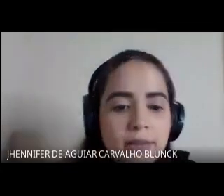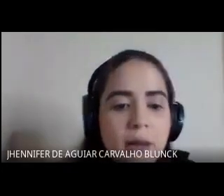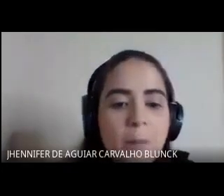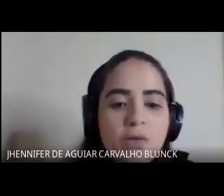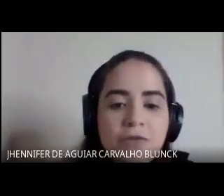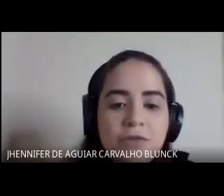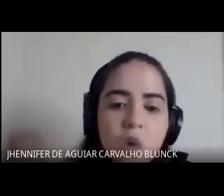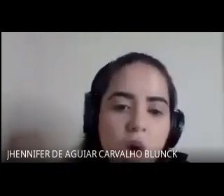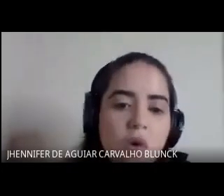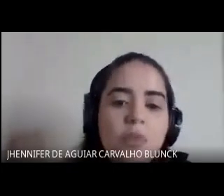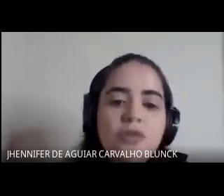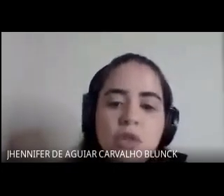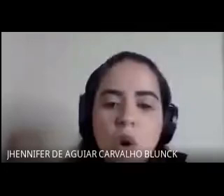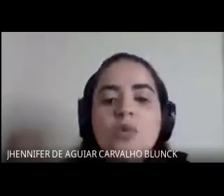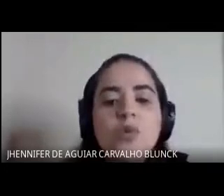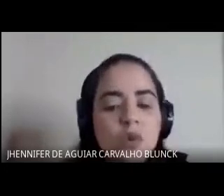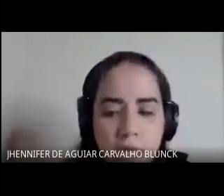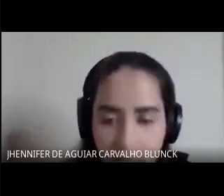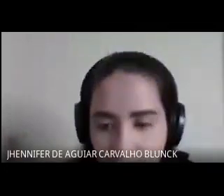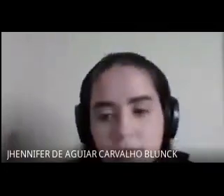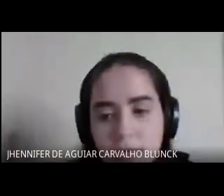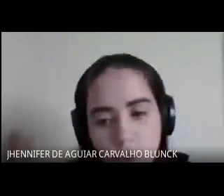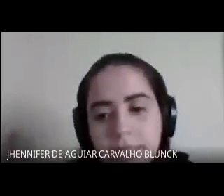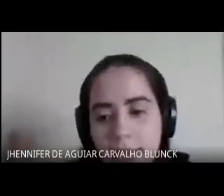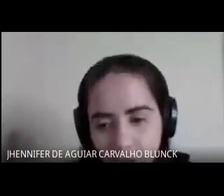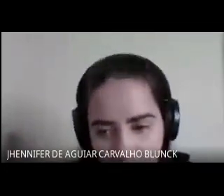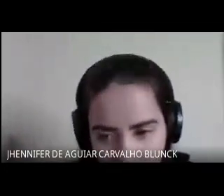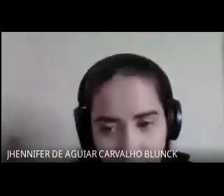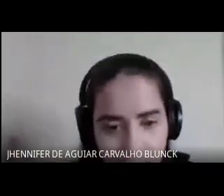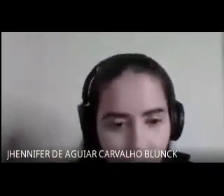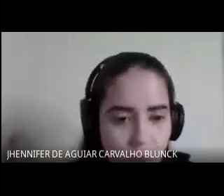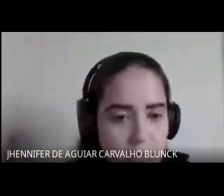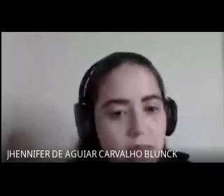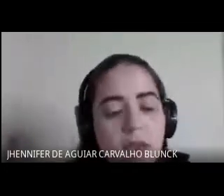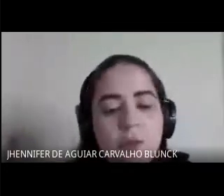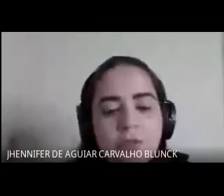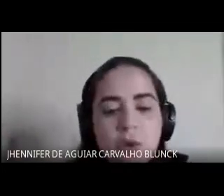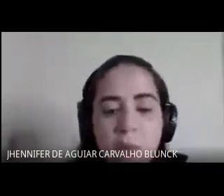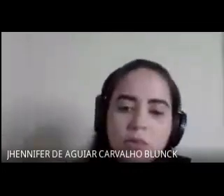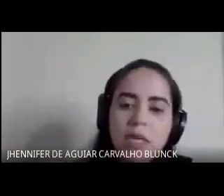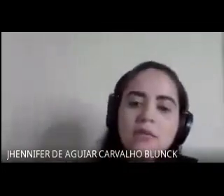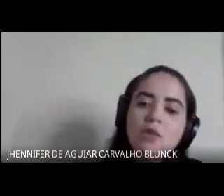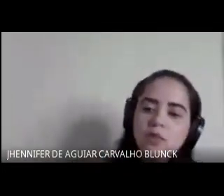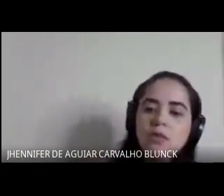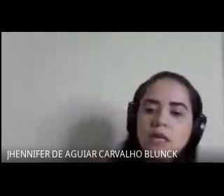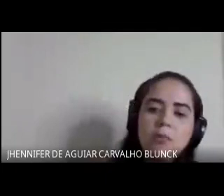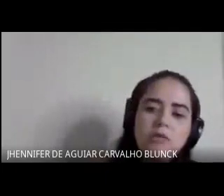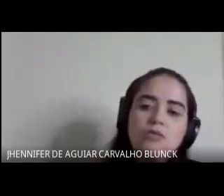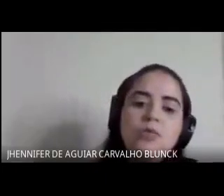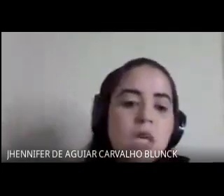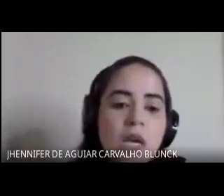dois é escola com Libras, tradutor e intérprete de Libras, língua portuguesa, professor para o ensino da língua portuguesa como segunda língua